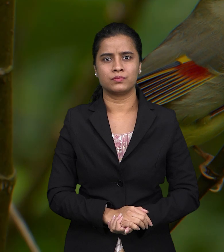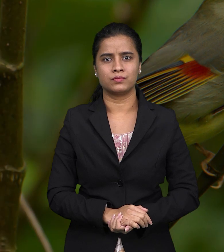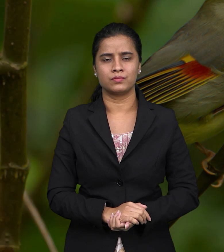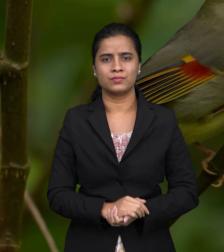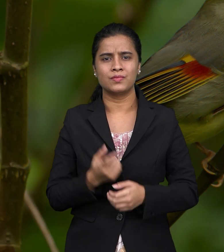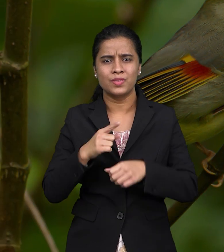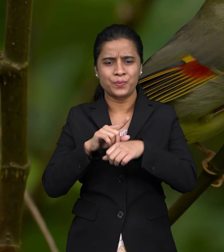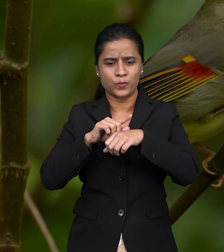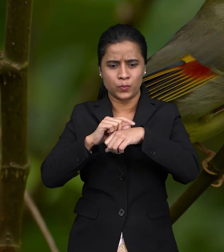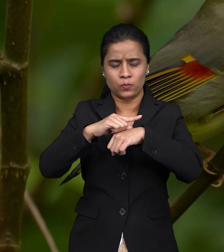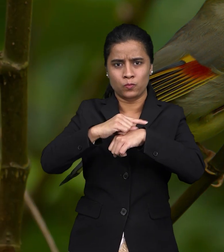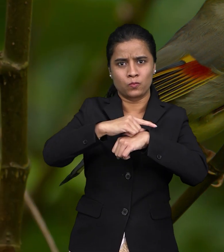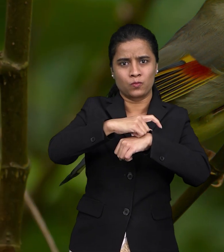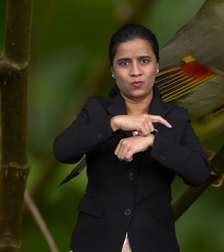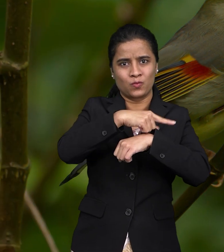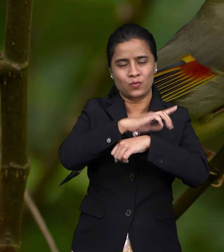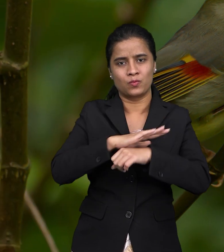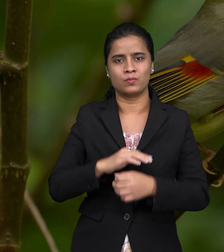बसणे,